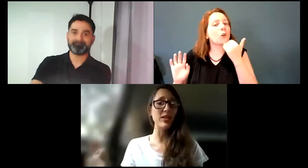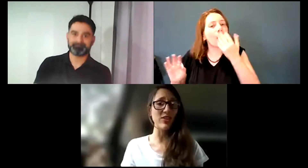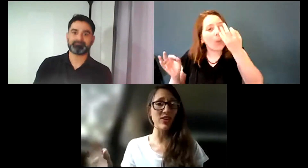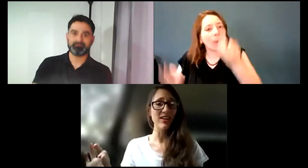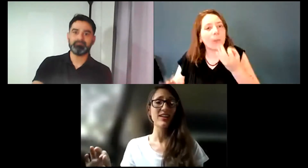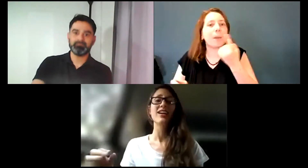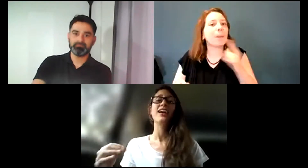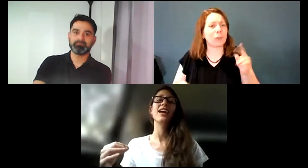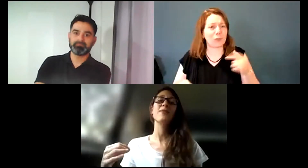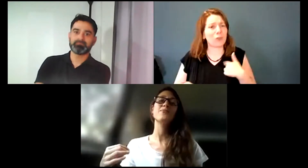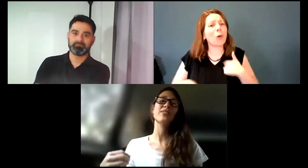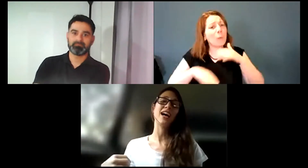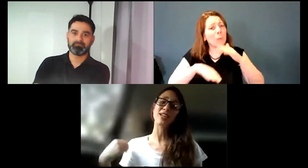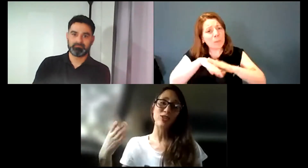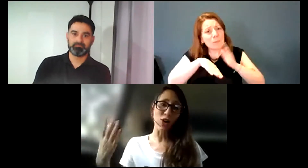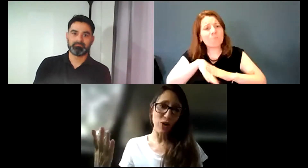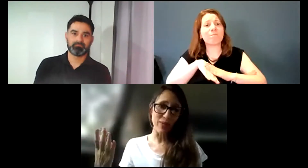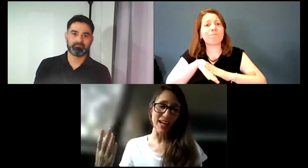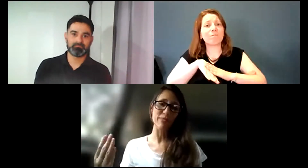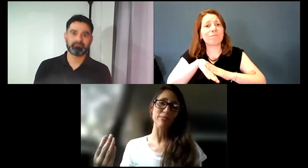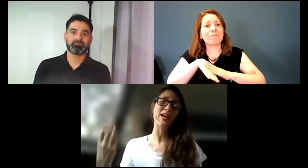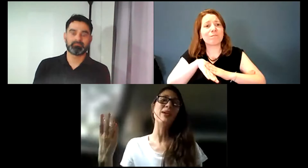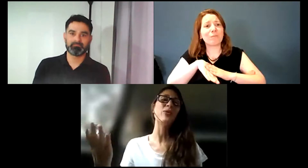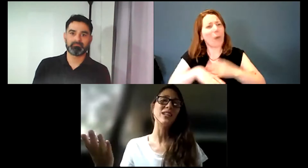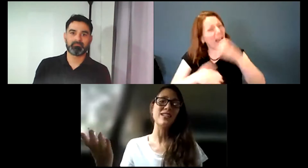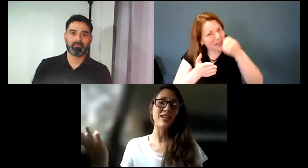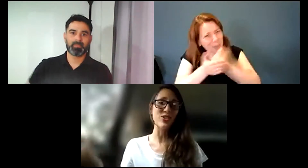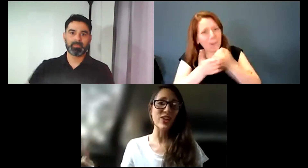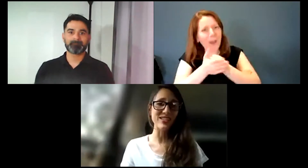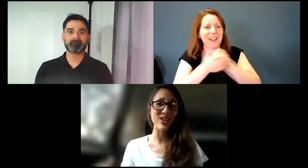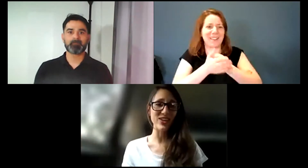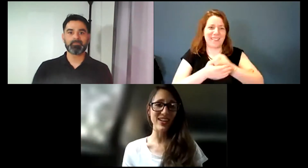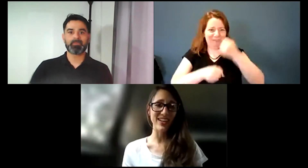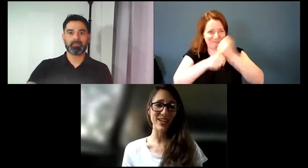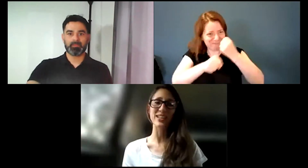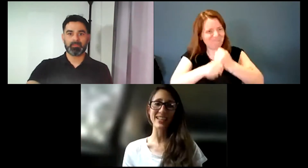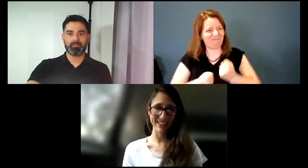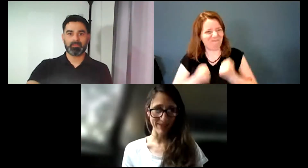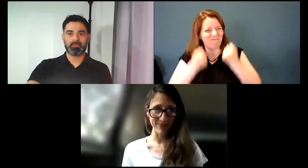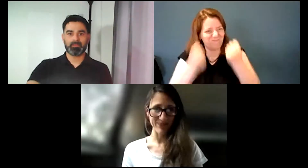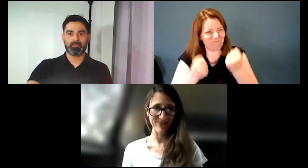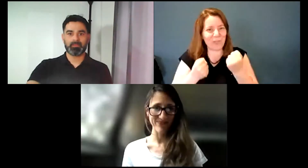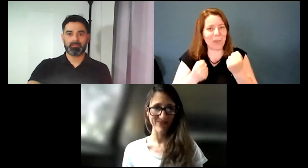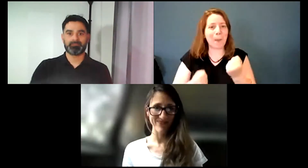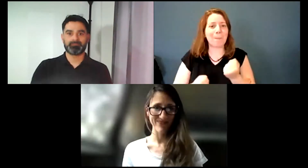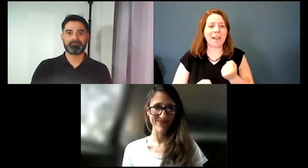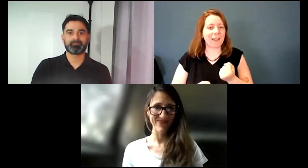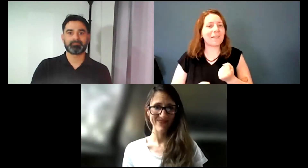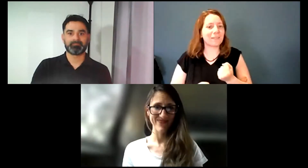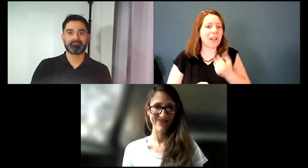prometo hacer todo para vehiculizar esos deseos que ustedes tienen. Muchas